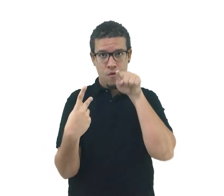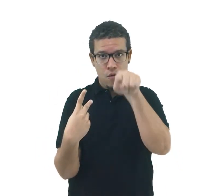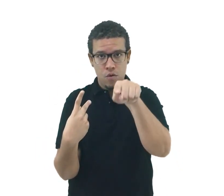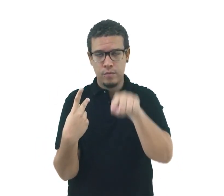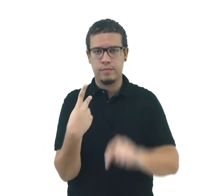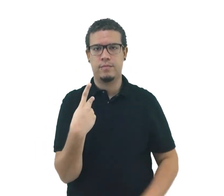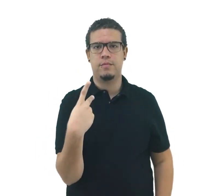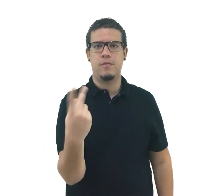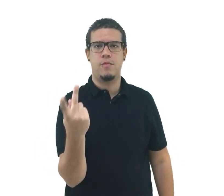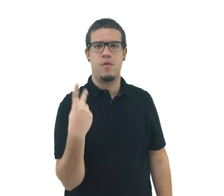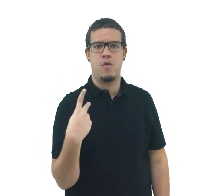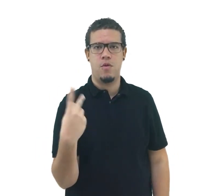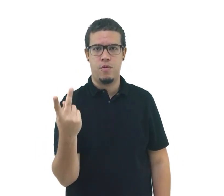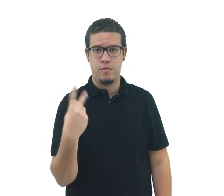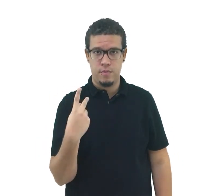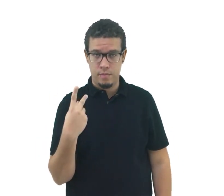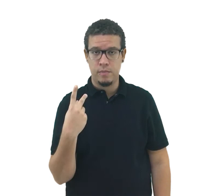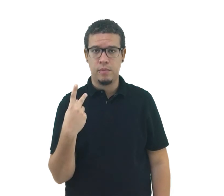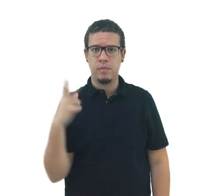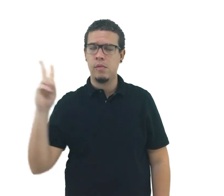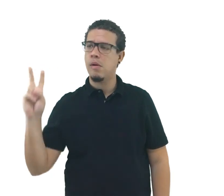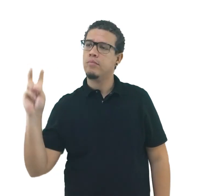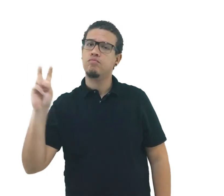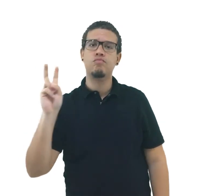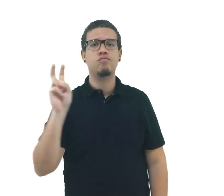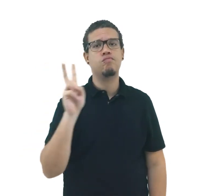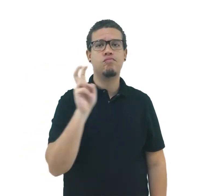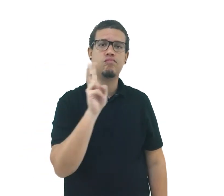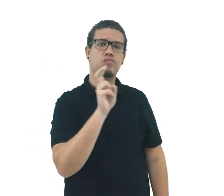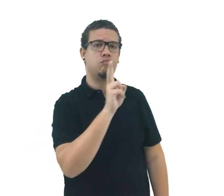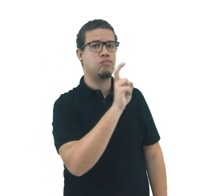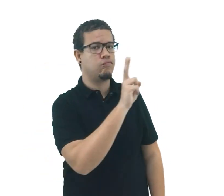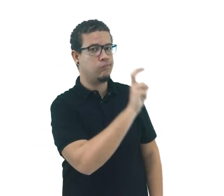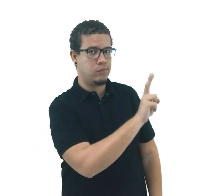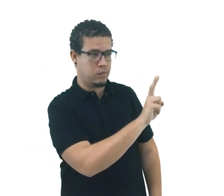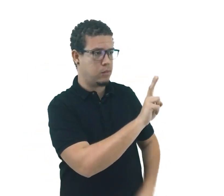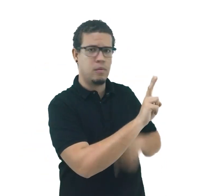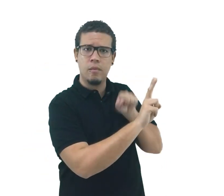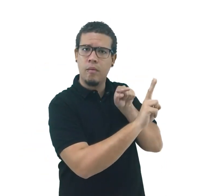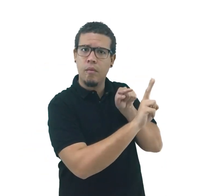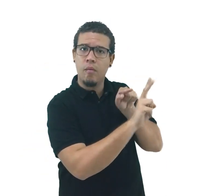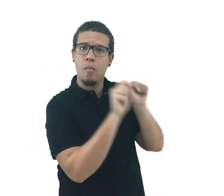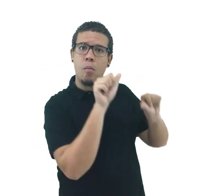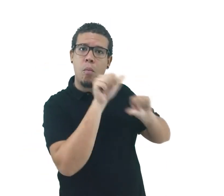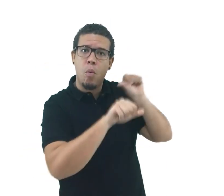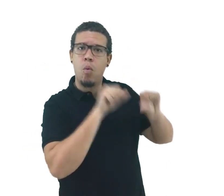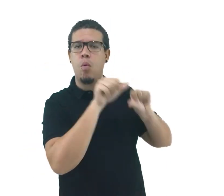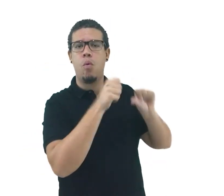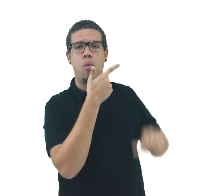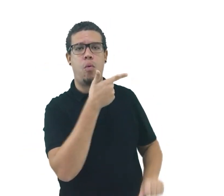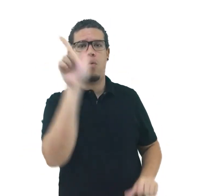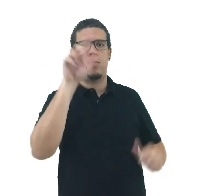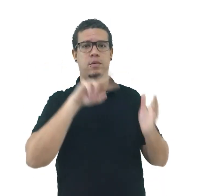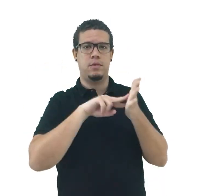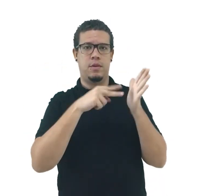significa eu e você, então a mesma configuração, ou essa, as pessoas caminhando. Então, eu mudei o